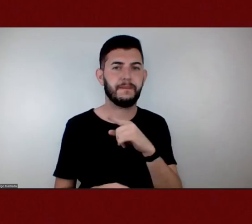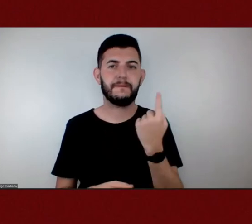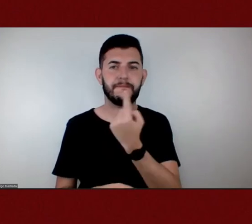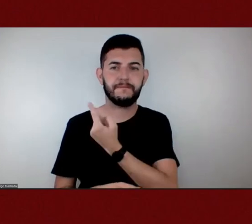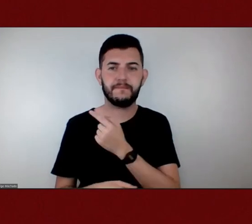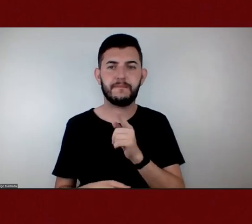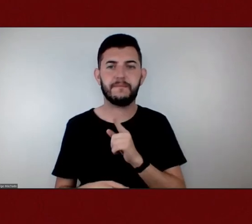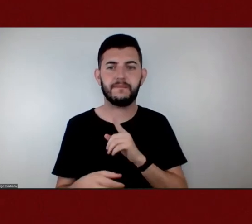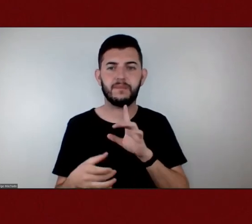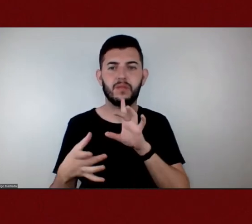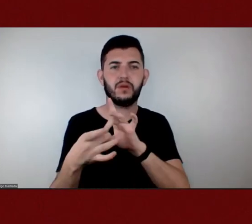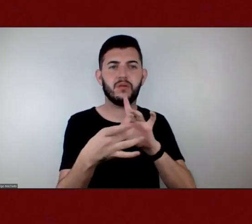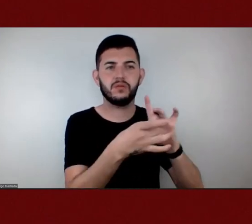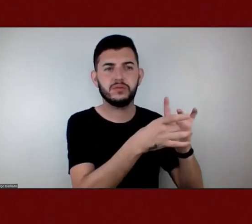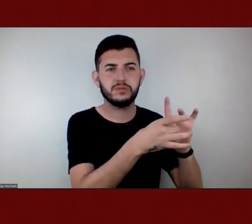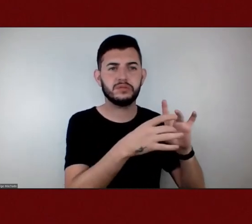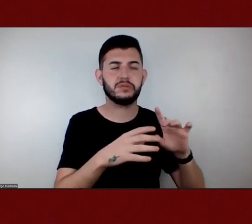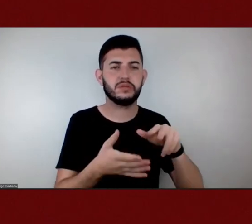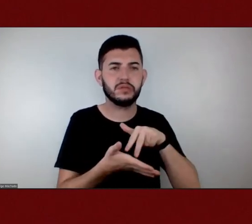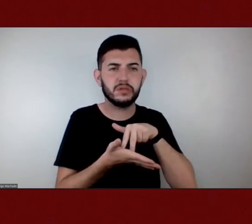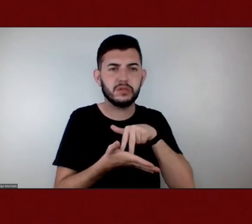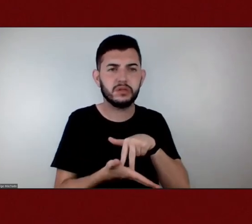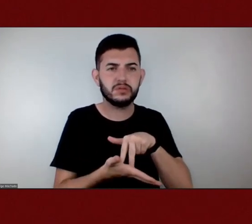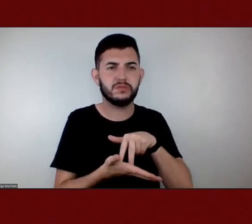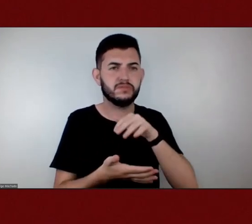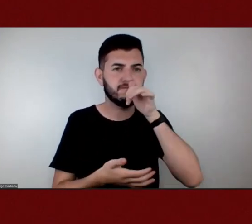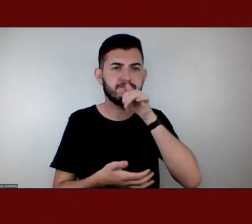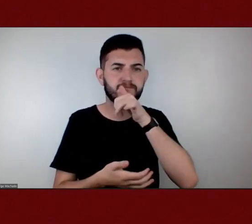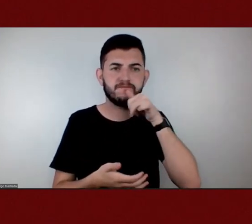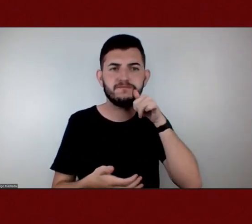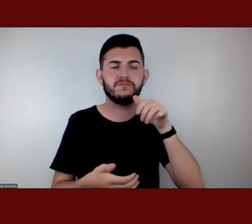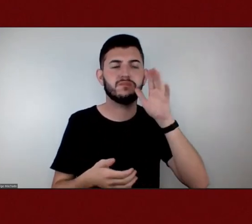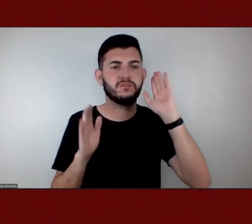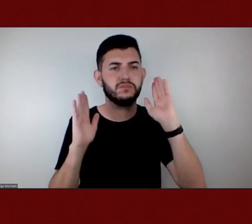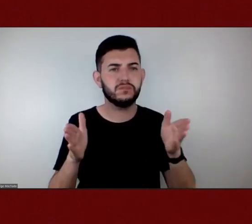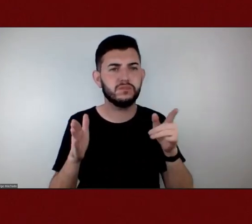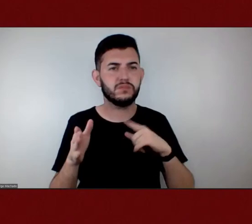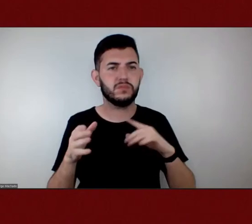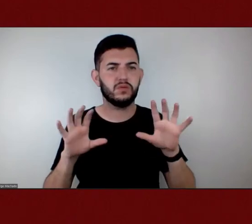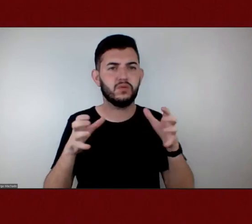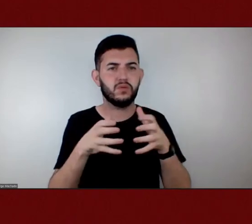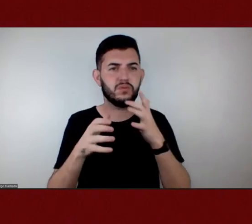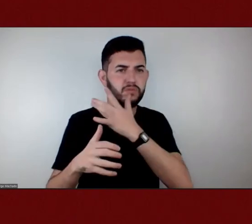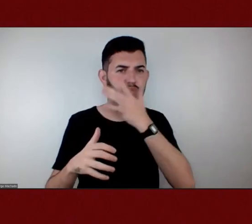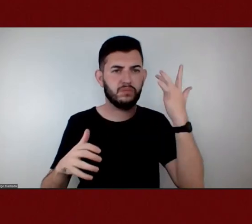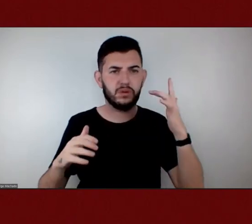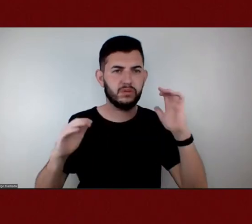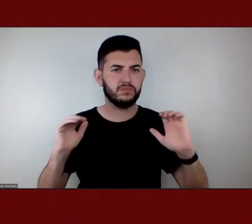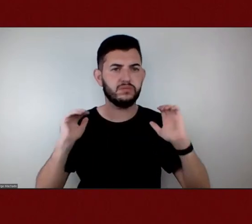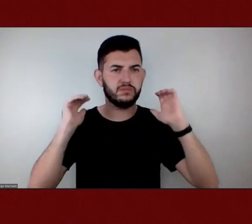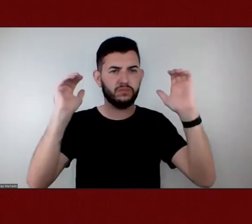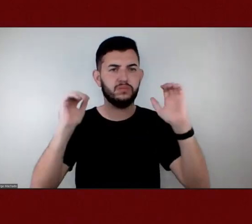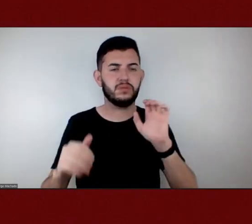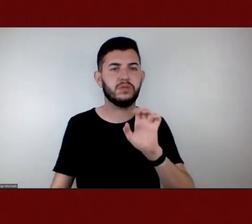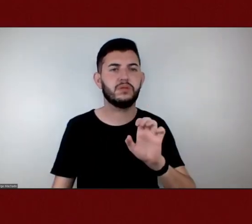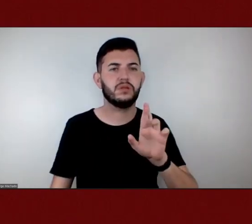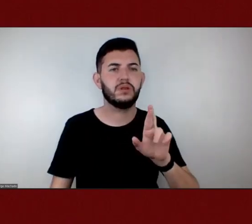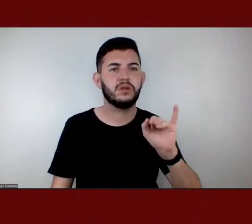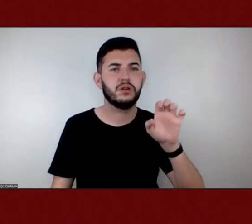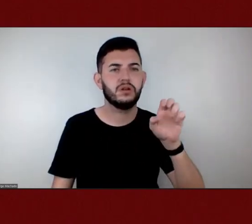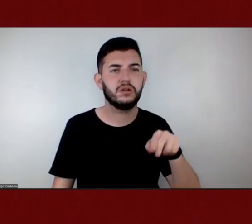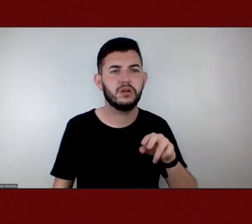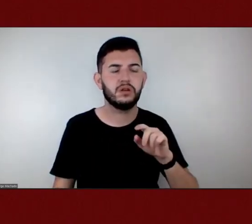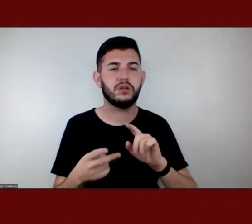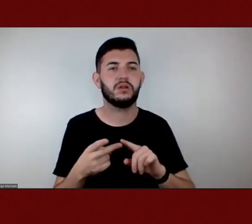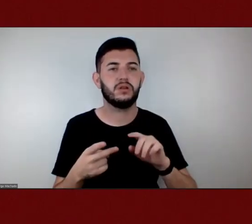repetição, ainda que desmentido por gente de peso, como Hélio Silva, Marli Viana e Paulo